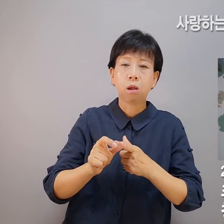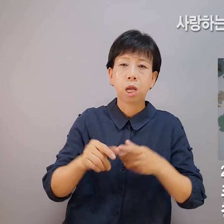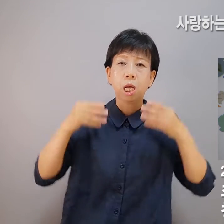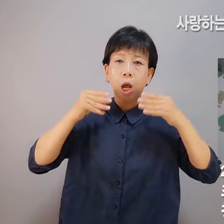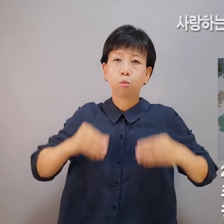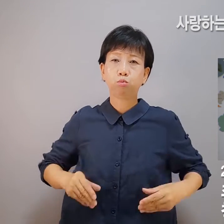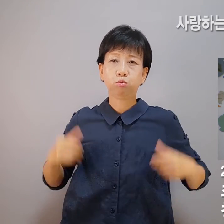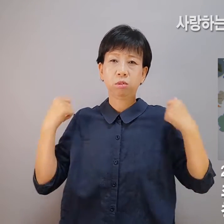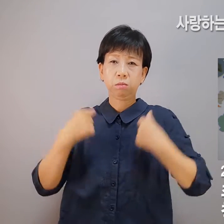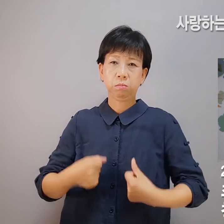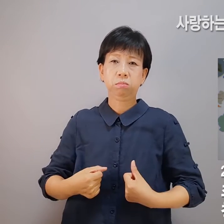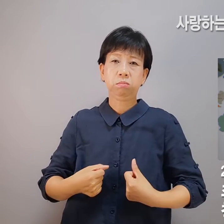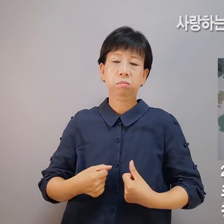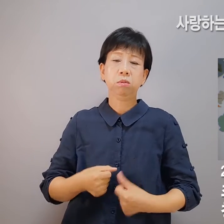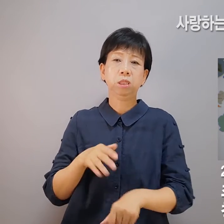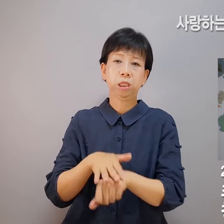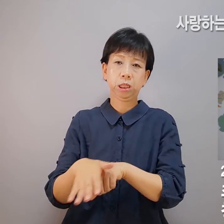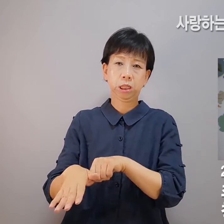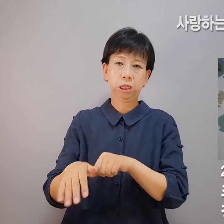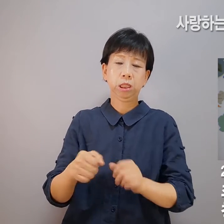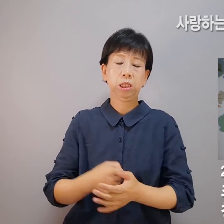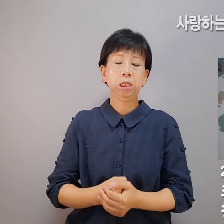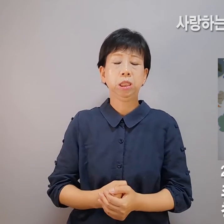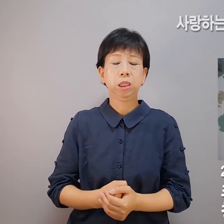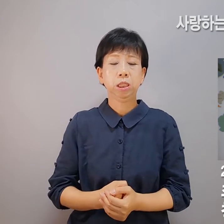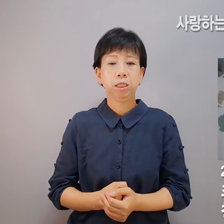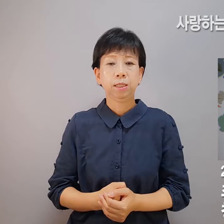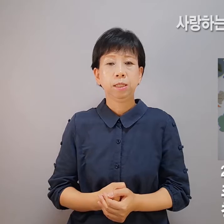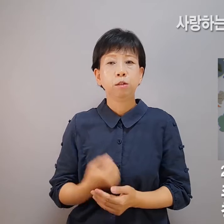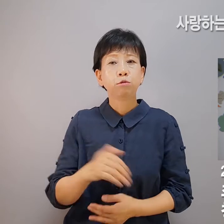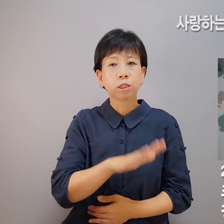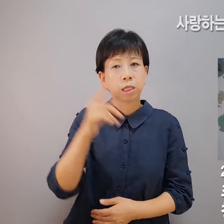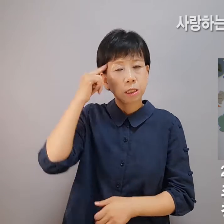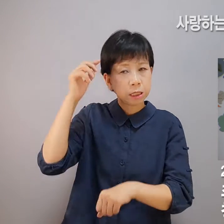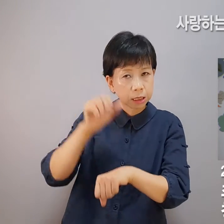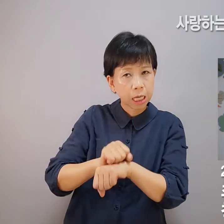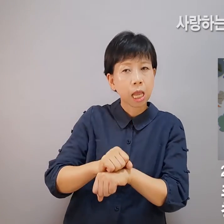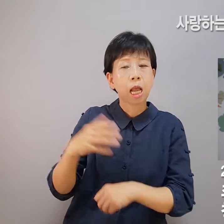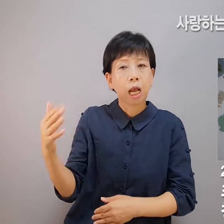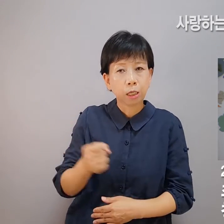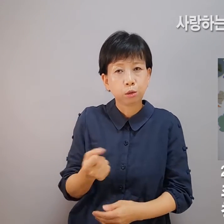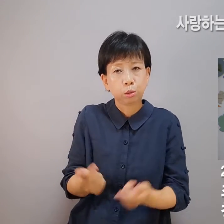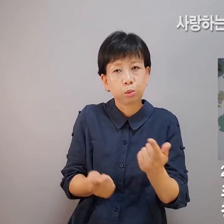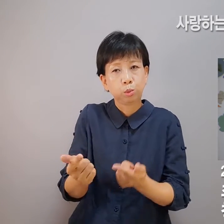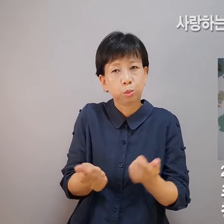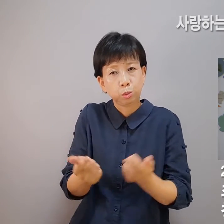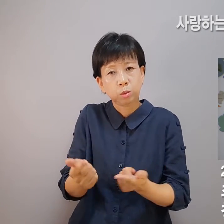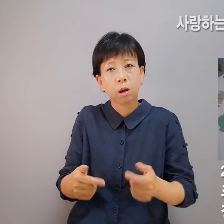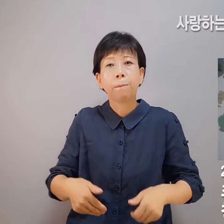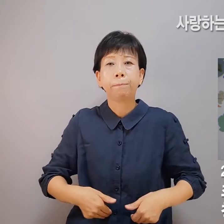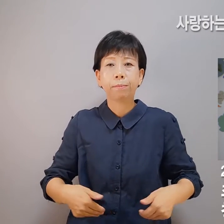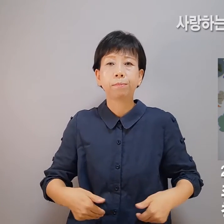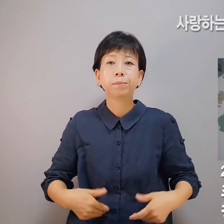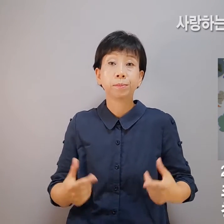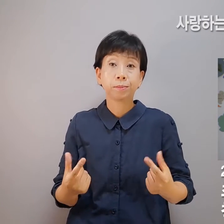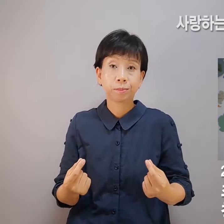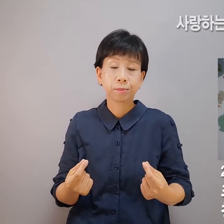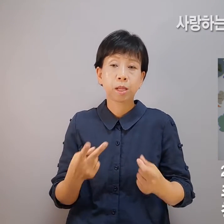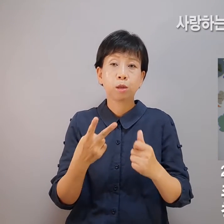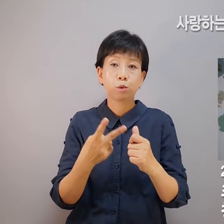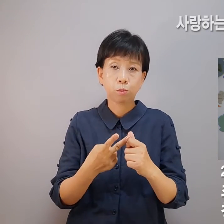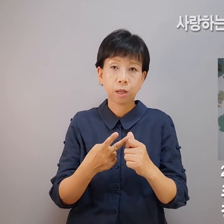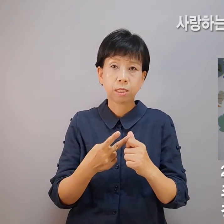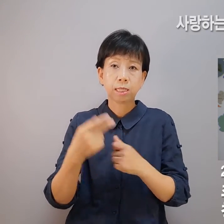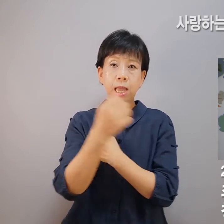더 중요한데, 그러니까 이런 부분들은 저희가 좀 지혜롭게 대처를 해야 된다라고 하는 겁니다. 두 번째,